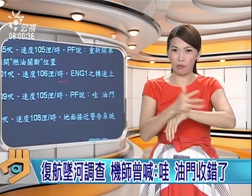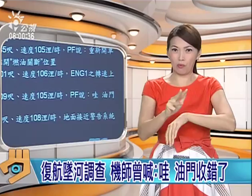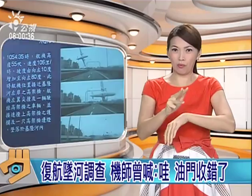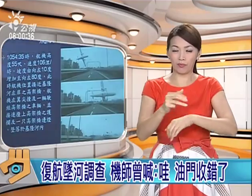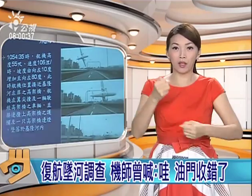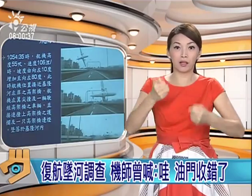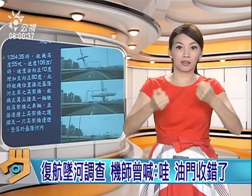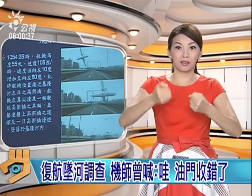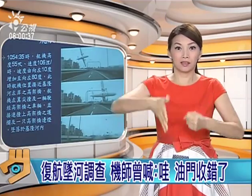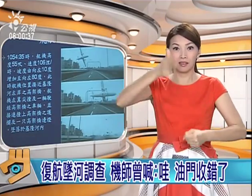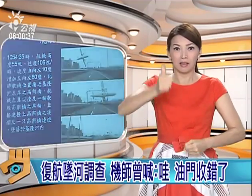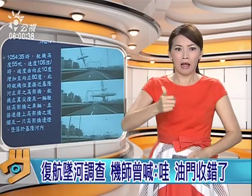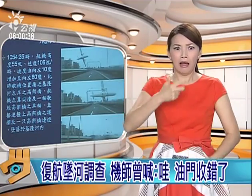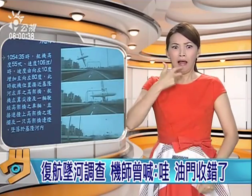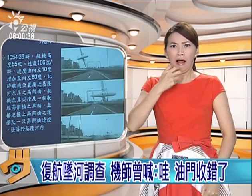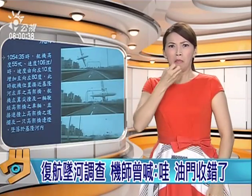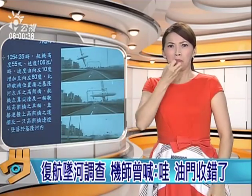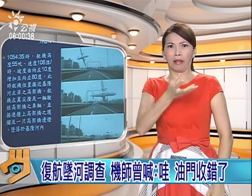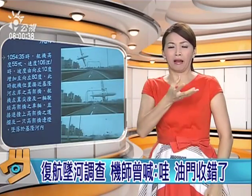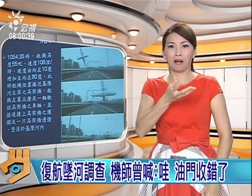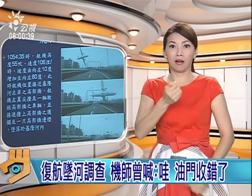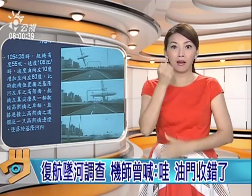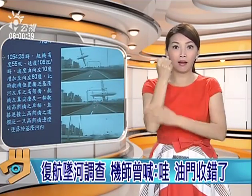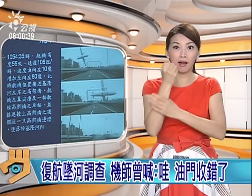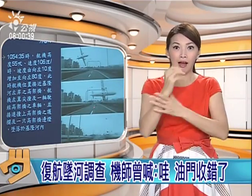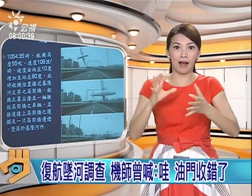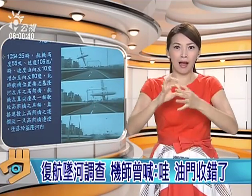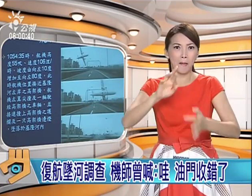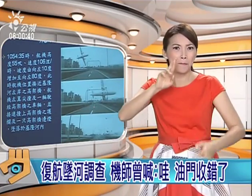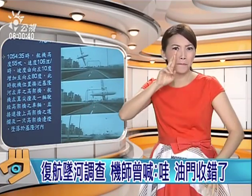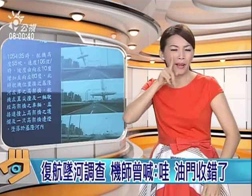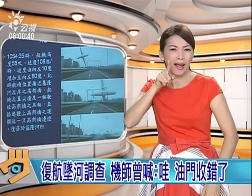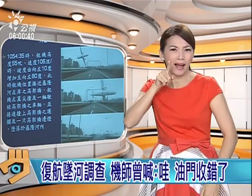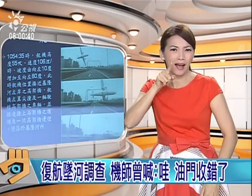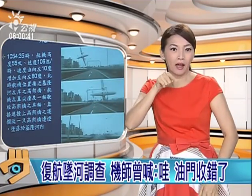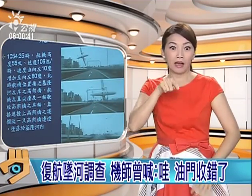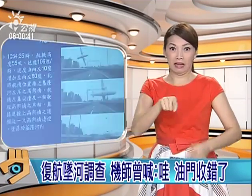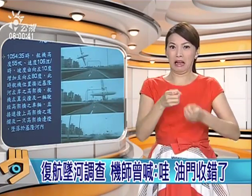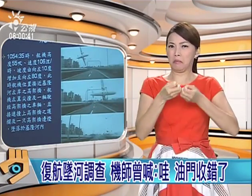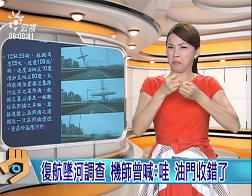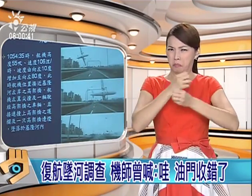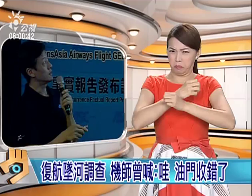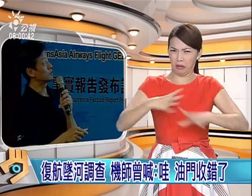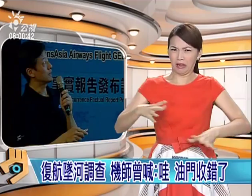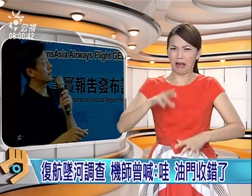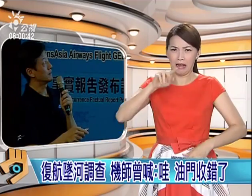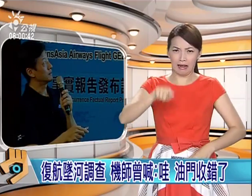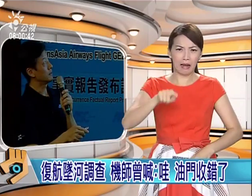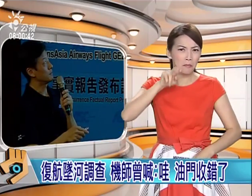驶才惊觉收错了油门，确认整起事故是人为引起